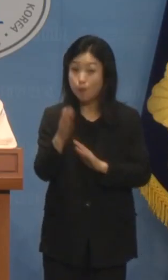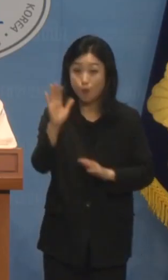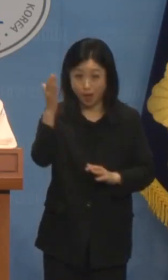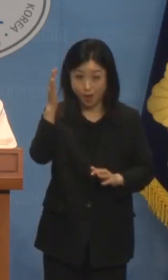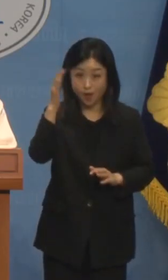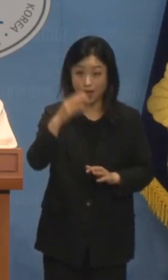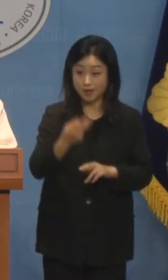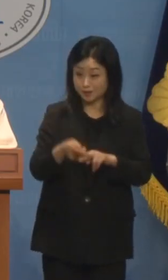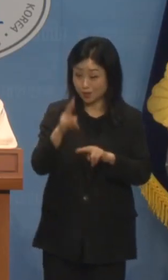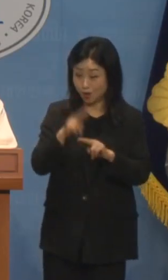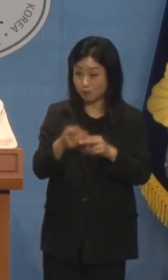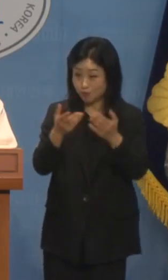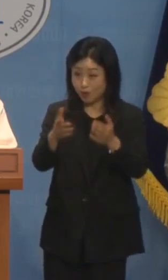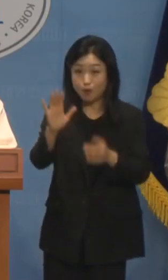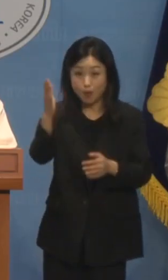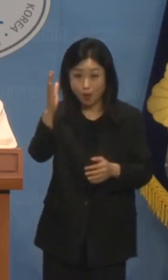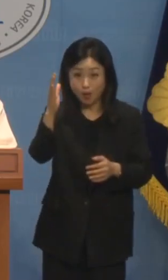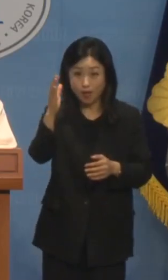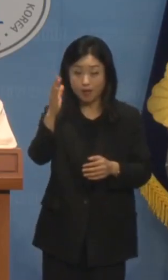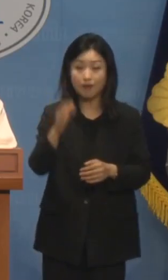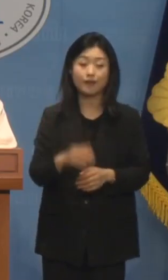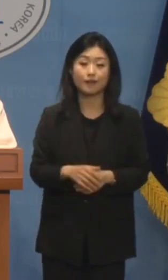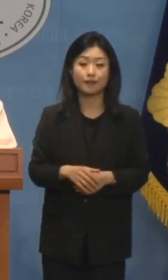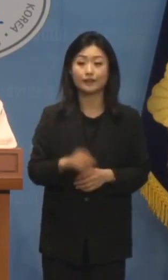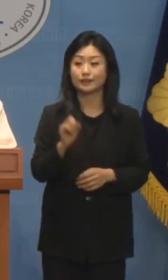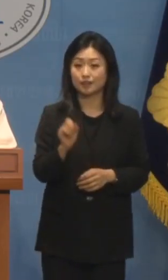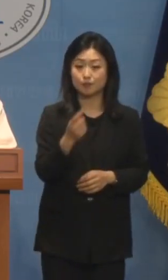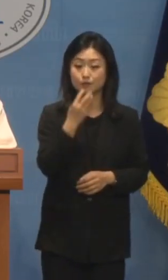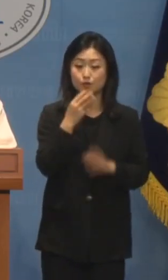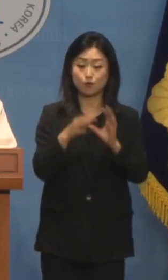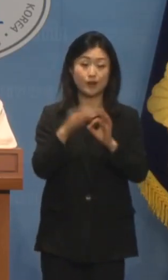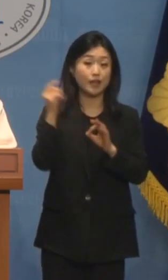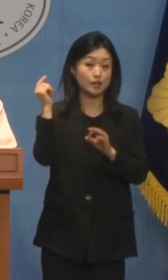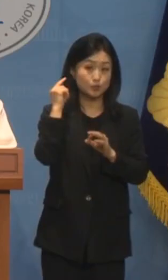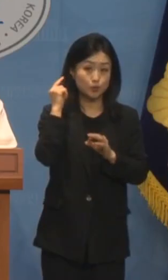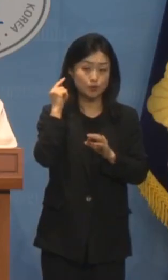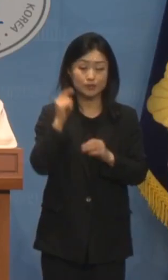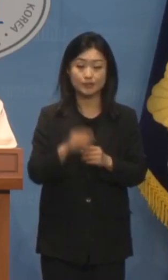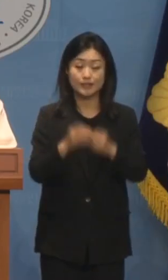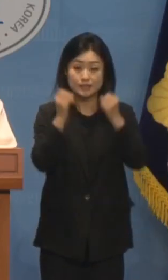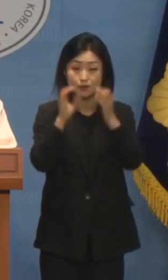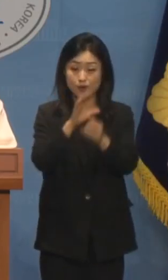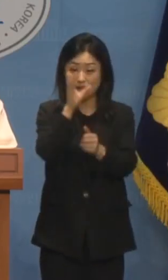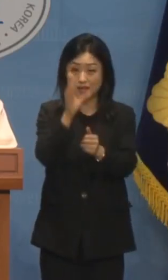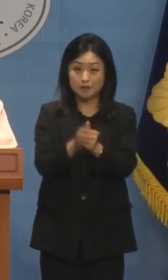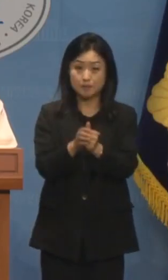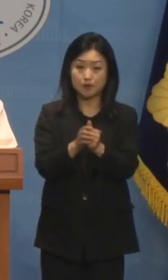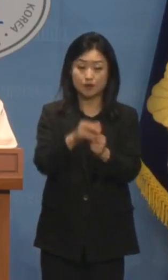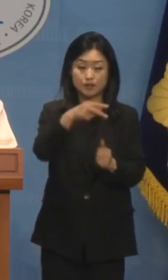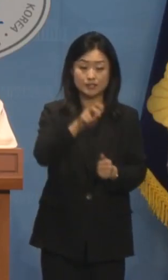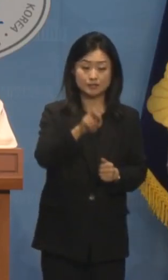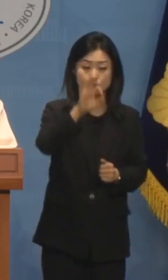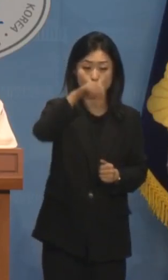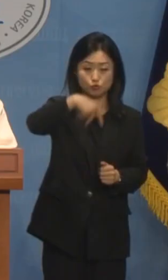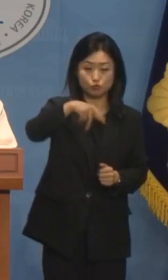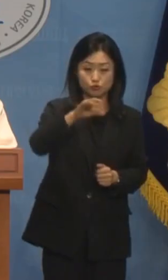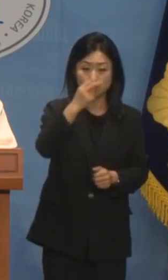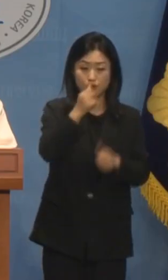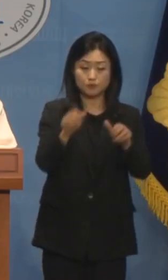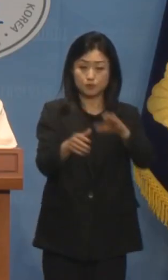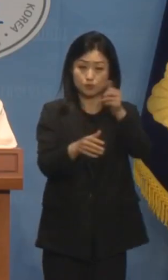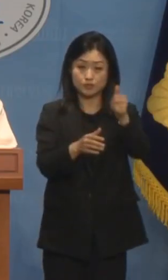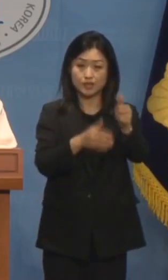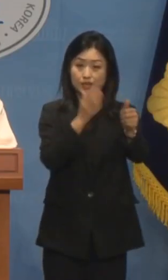받아도 처벌할 수 없게 되었다. 이에 서울의 소리는 새로 임명될 희무정 검찰총장에게 다음과 같이